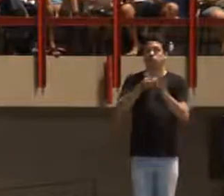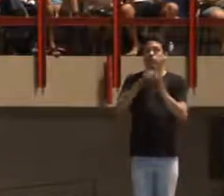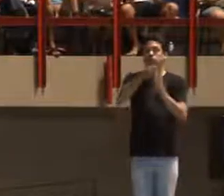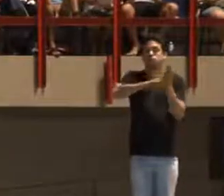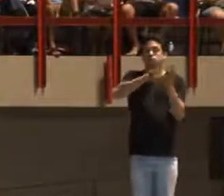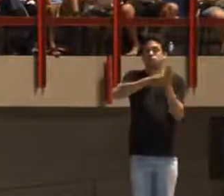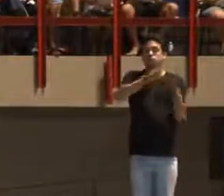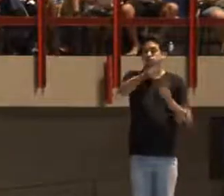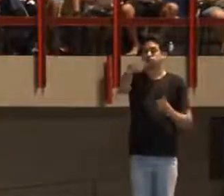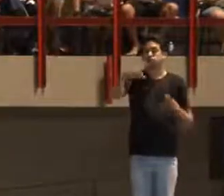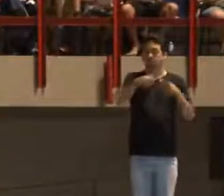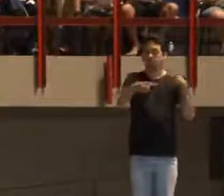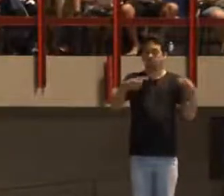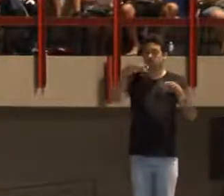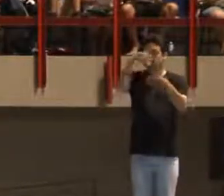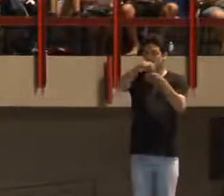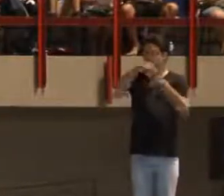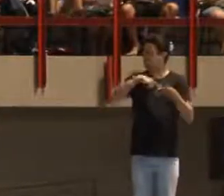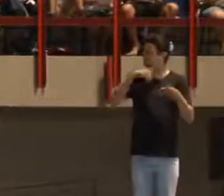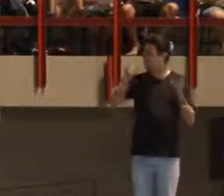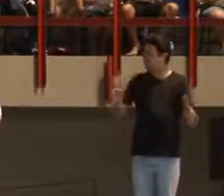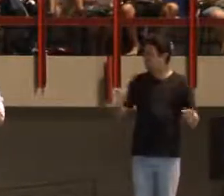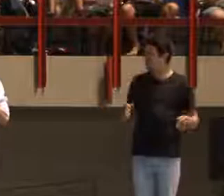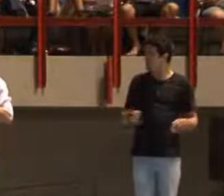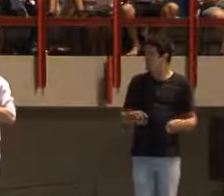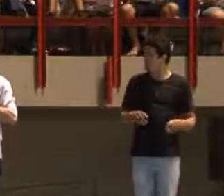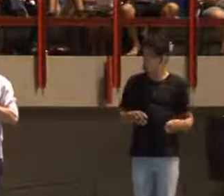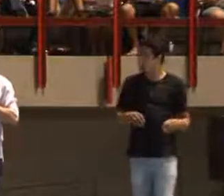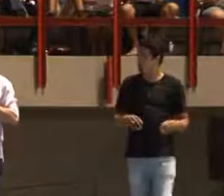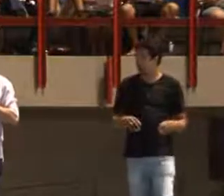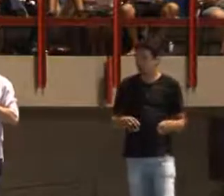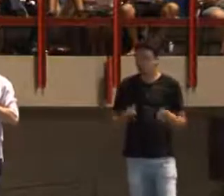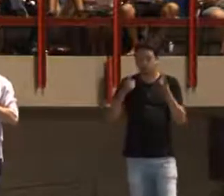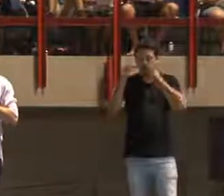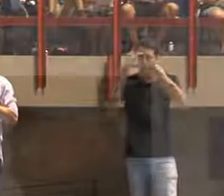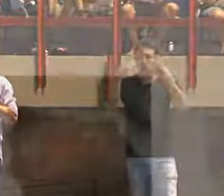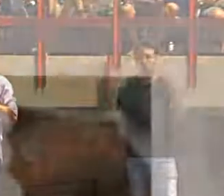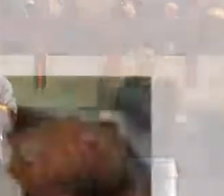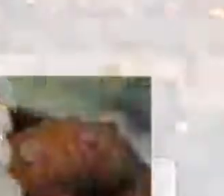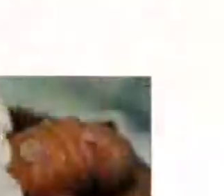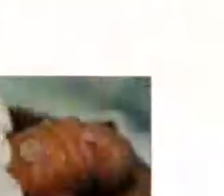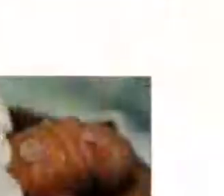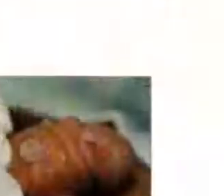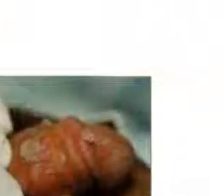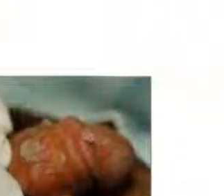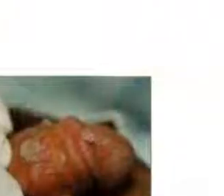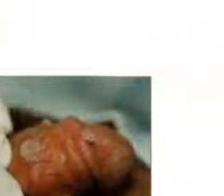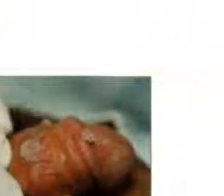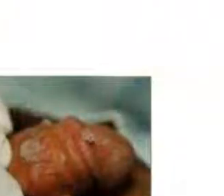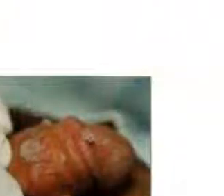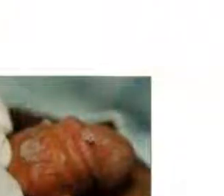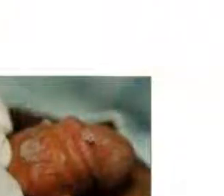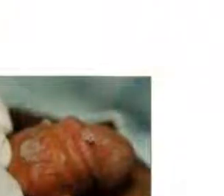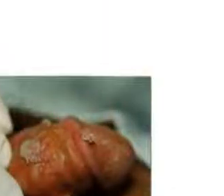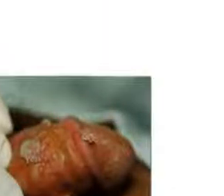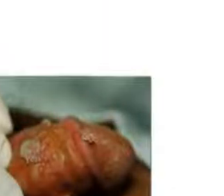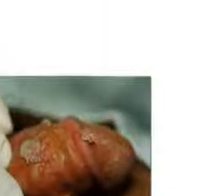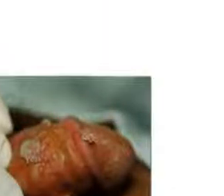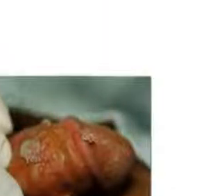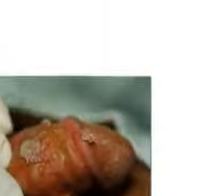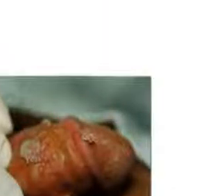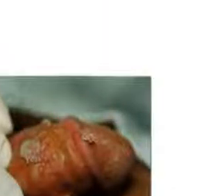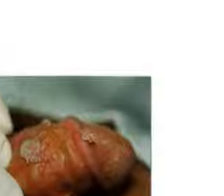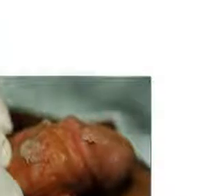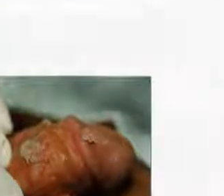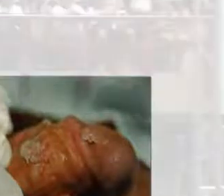pessoal. Olha aí. Para que se preocupar? Vale, professor, coisa feia, eu não vou olhar não,